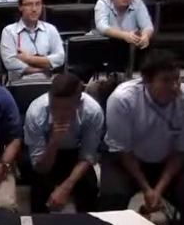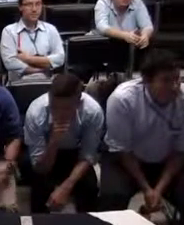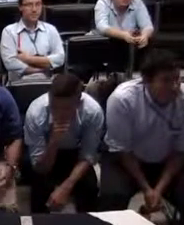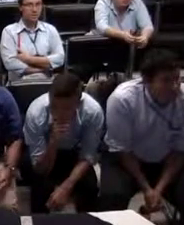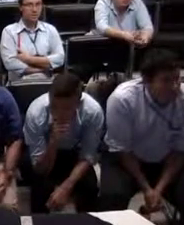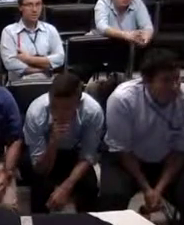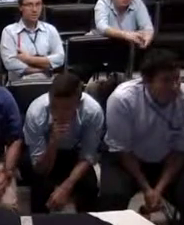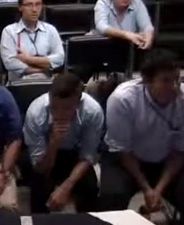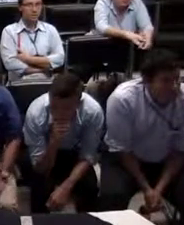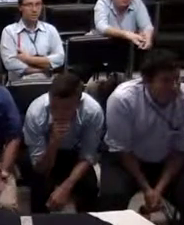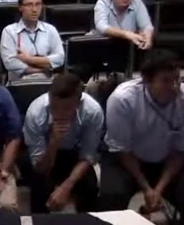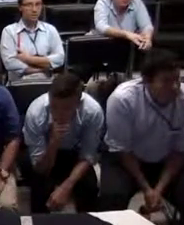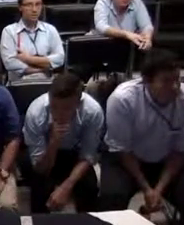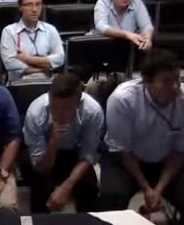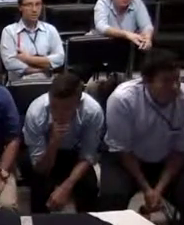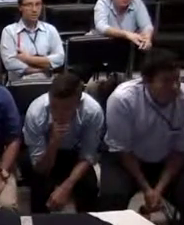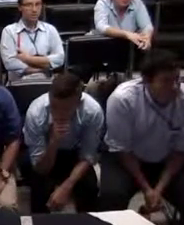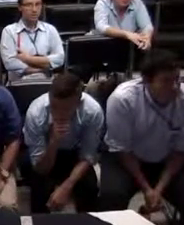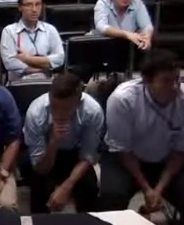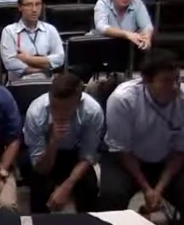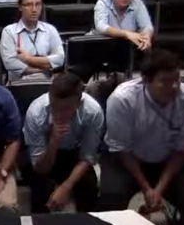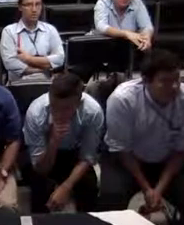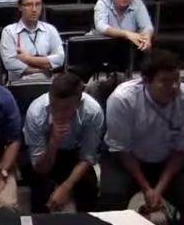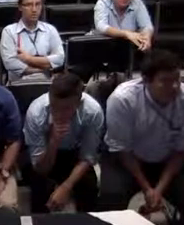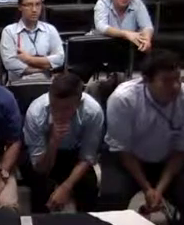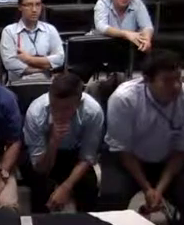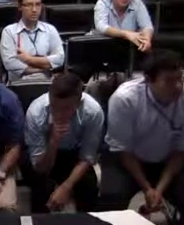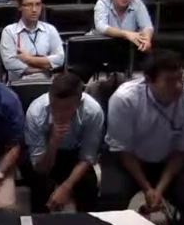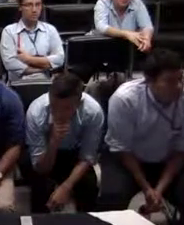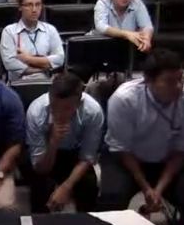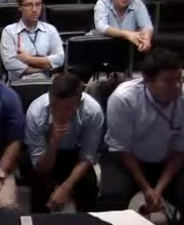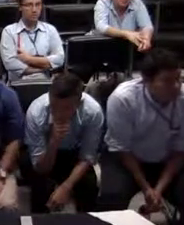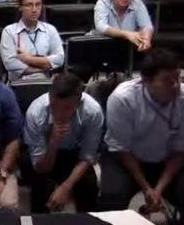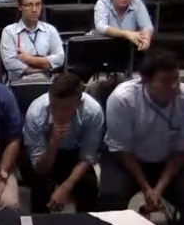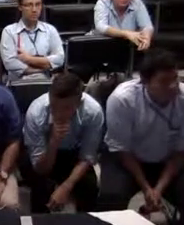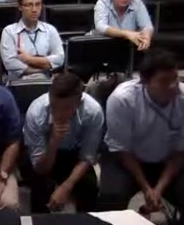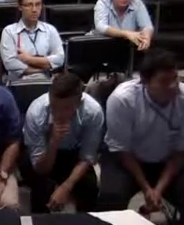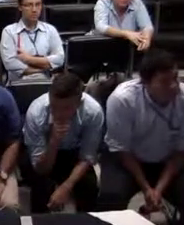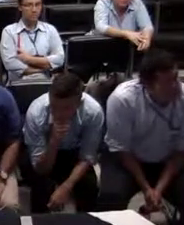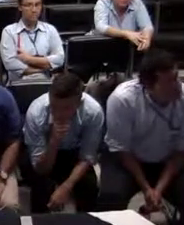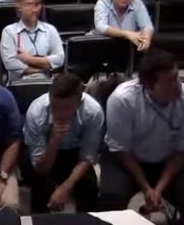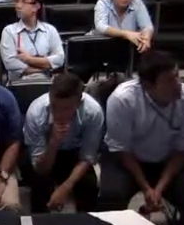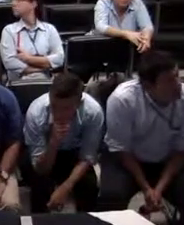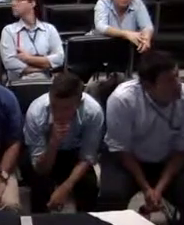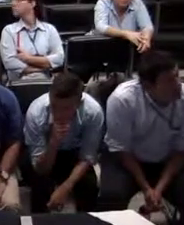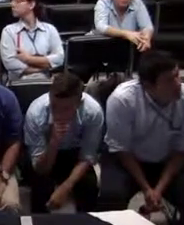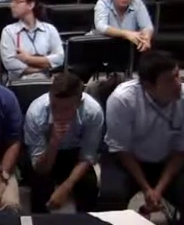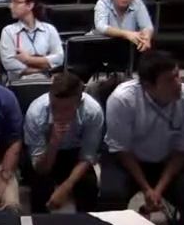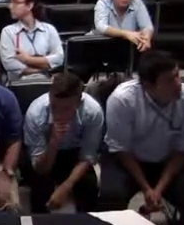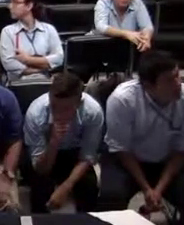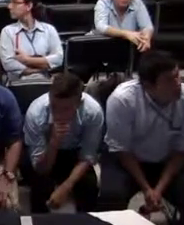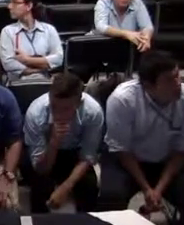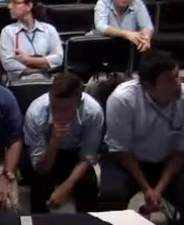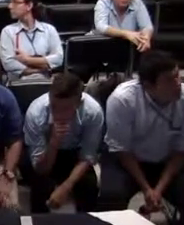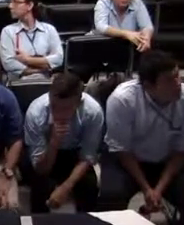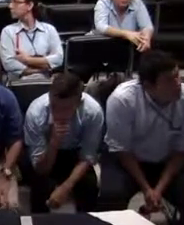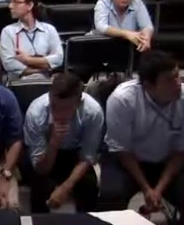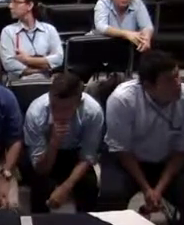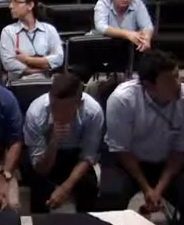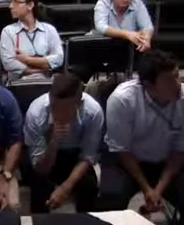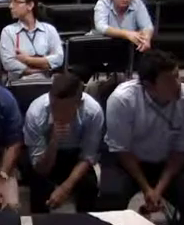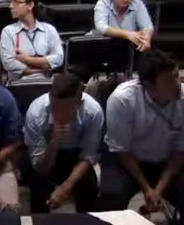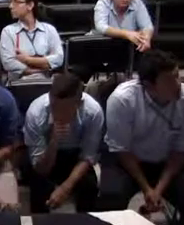necesitan muchas más cosas. Tenemos aquí un grupo de, diría yo que de 40 sordos, todos uniformados,